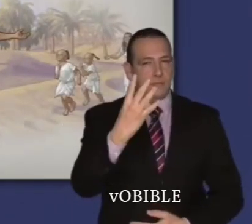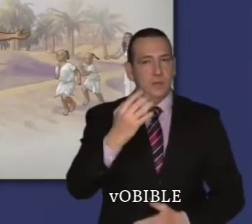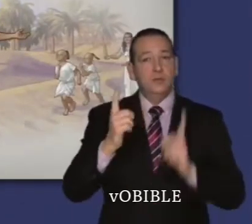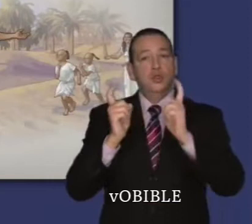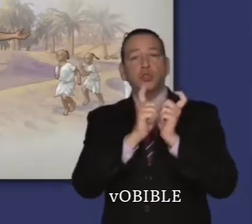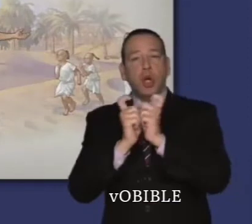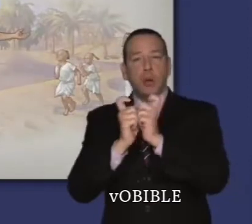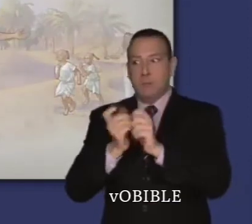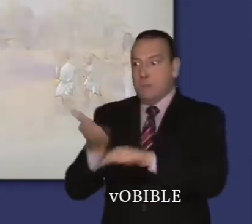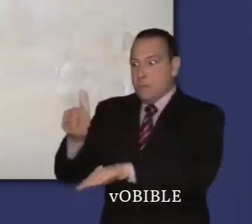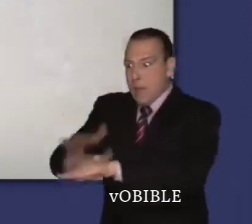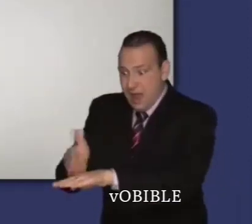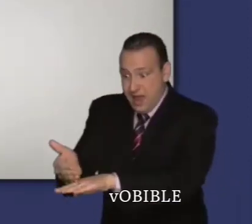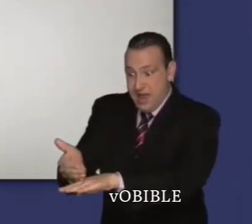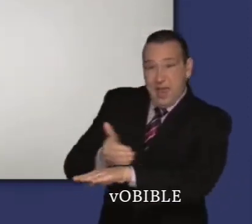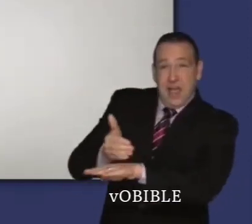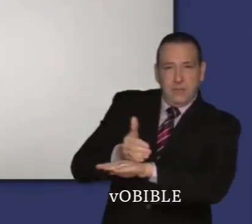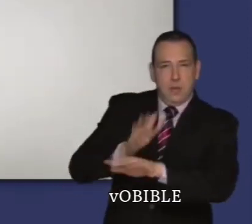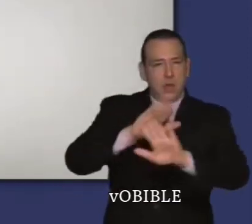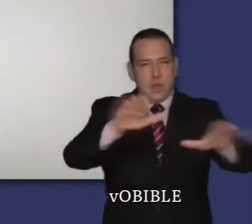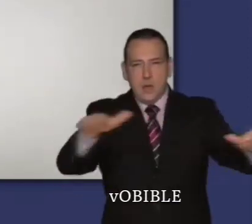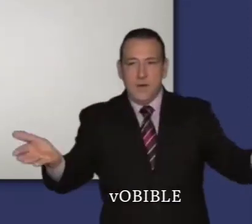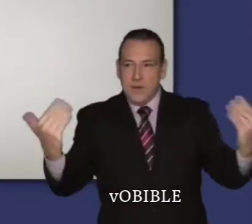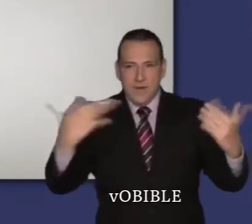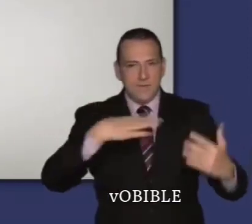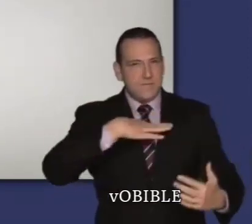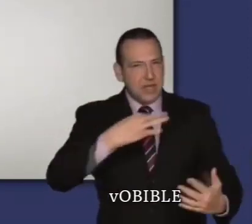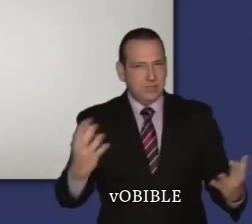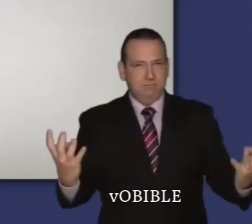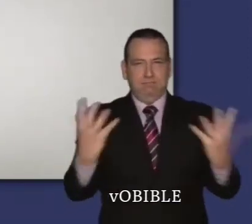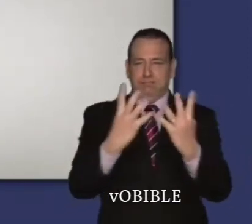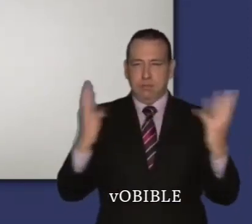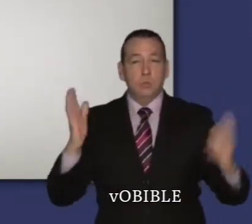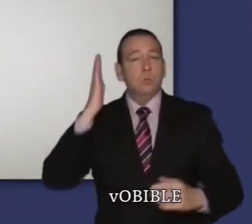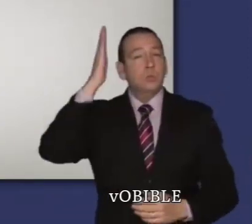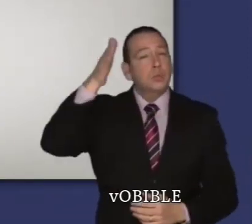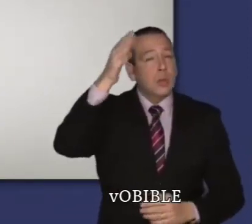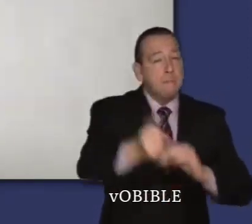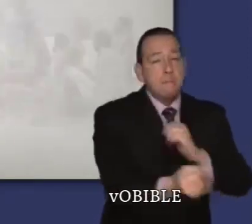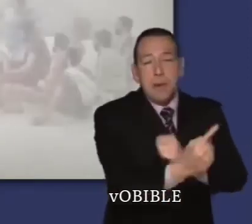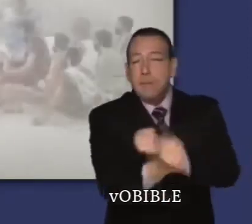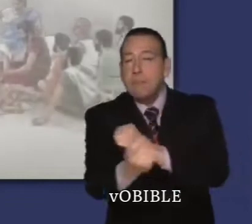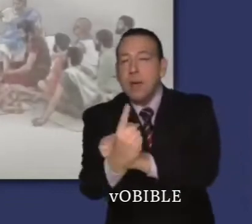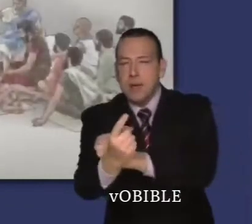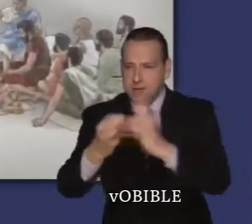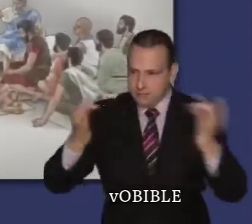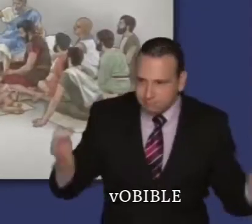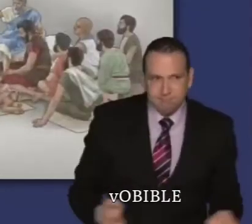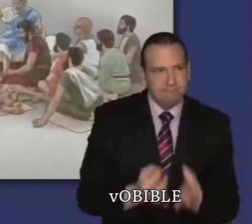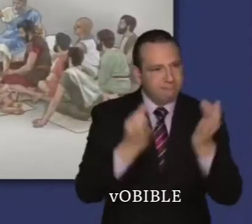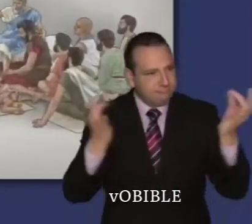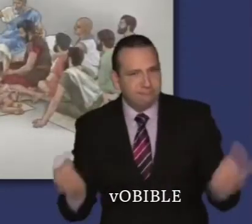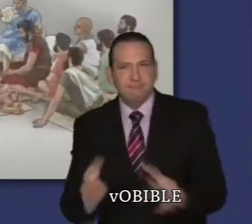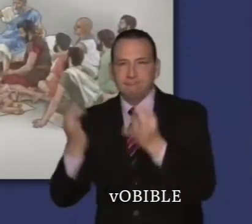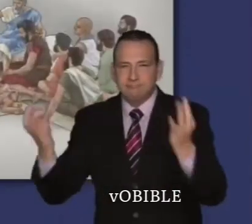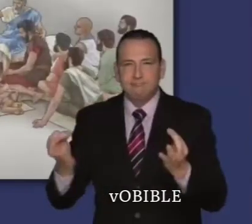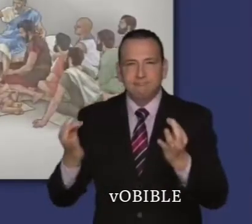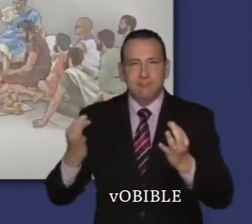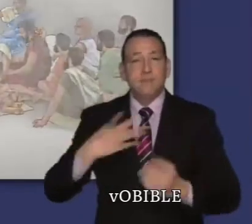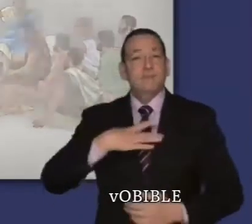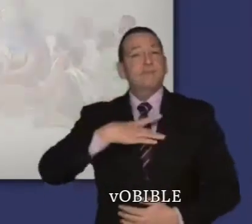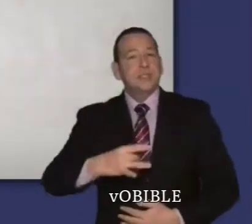des résidents étrangers. Le chapitre 49 rapporte la prophétie que Jacob prononce sur son lit de mort au sujet de ses